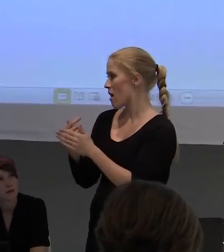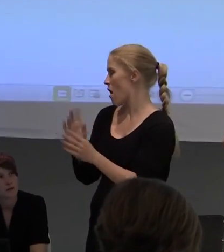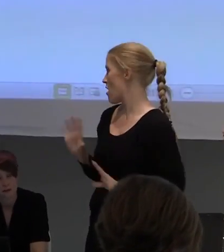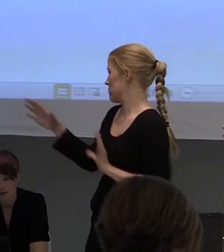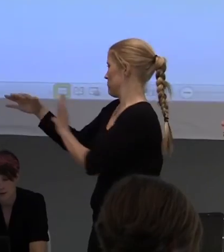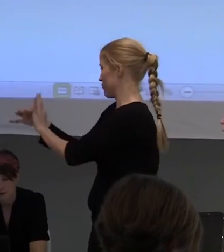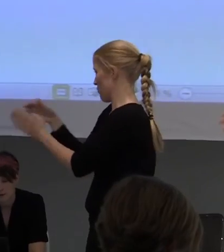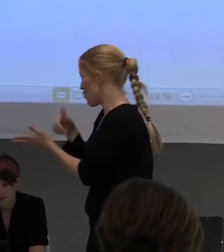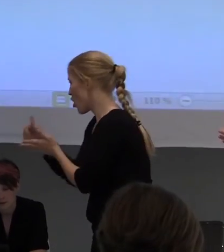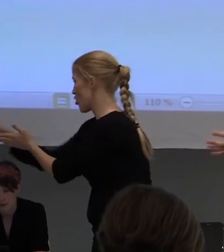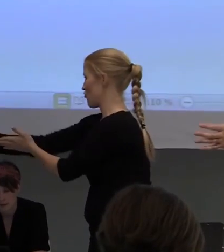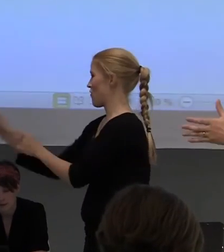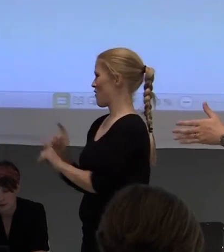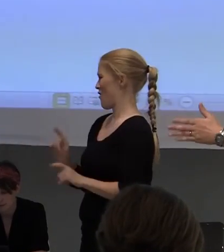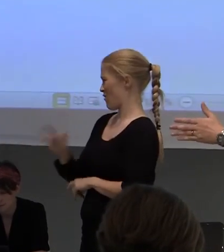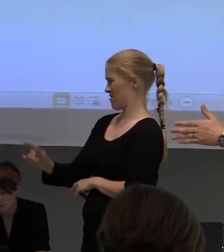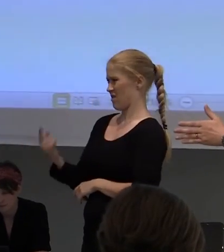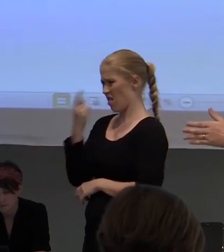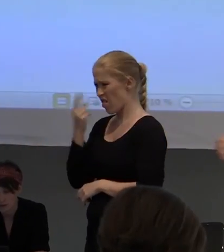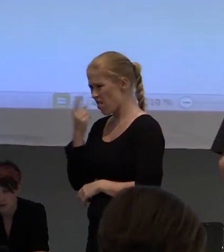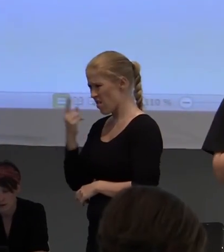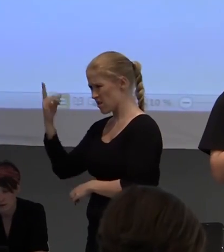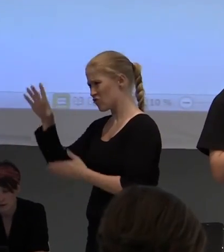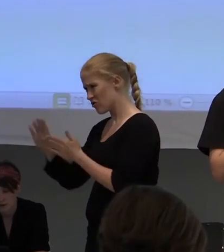škole zase začínáme od nuly a hledáme si zase ty cestičky znovu.